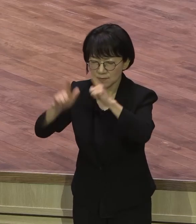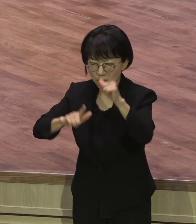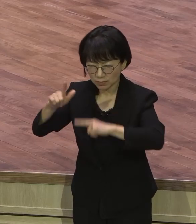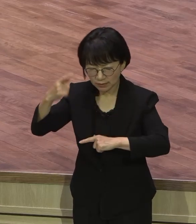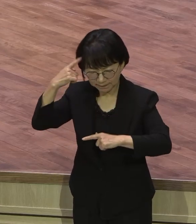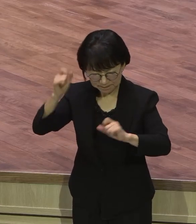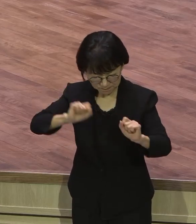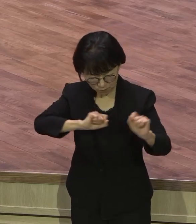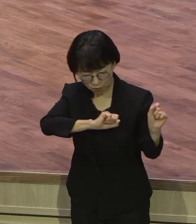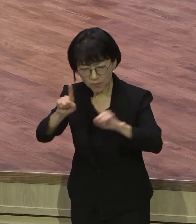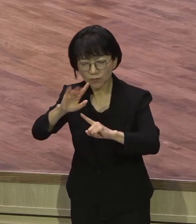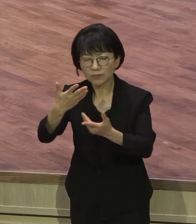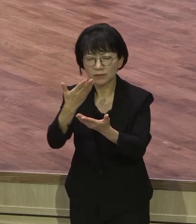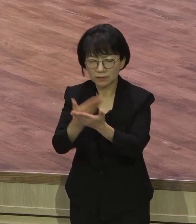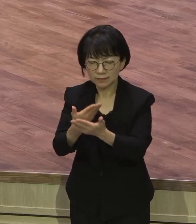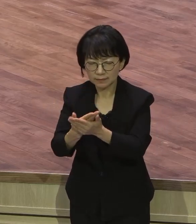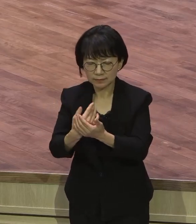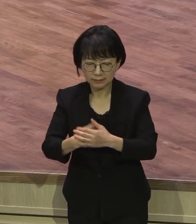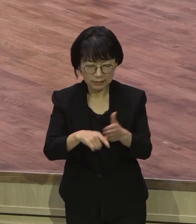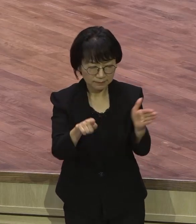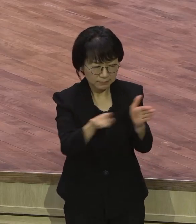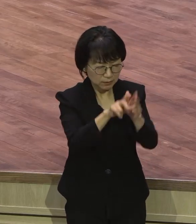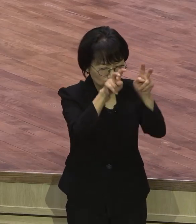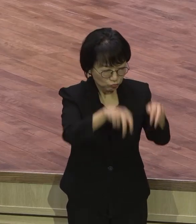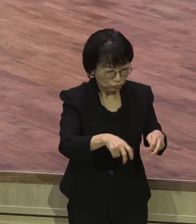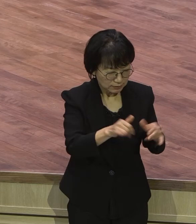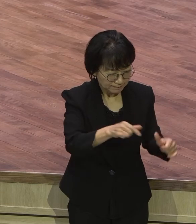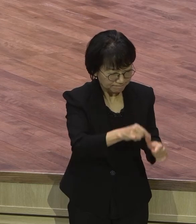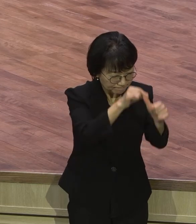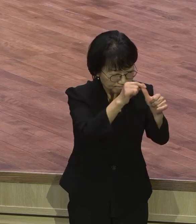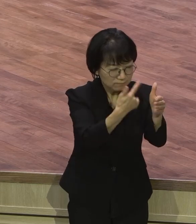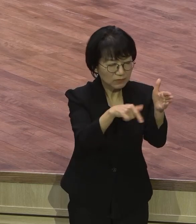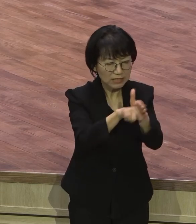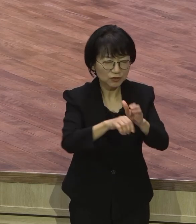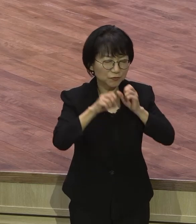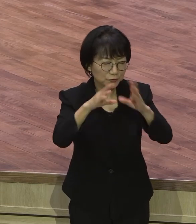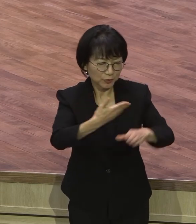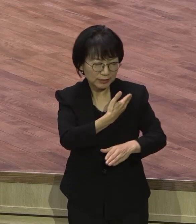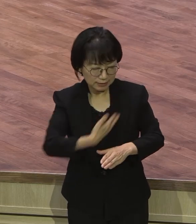하여 주옵소서. 불신용을 살리는 전도자의 삶을